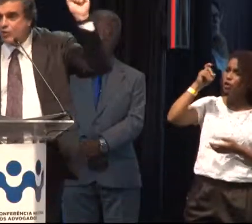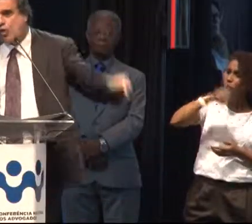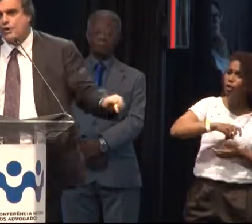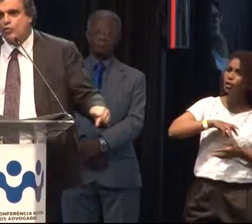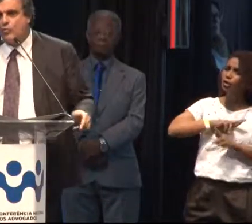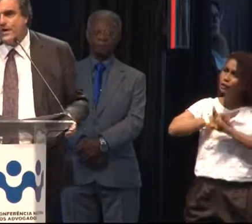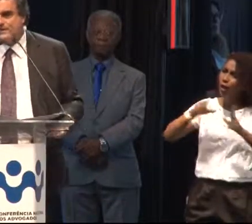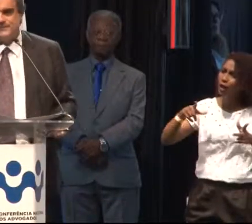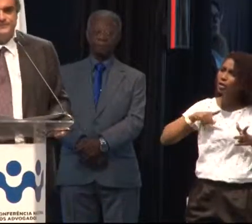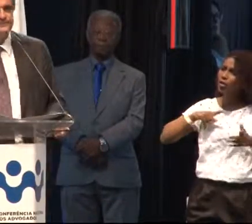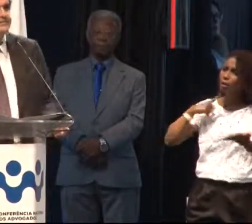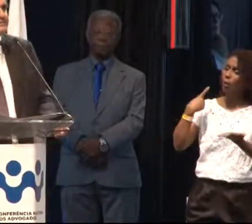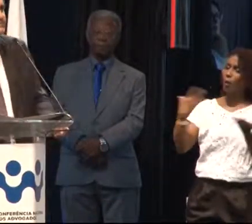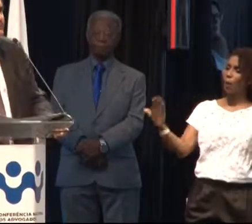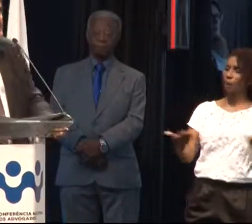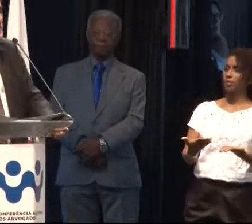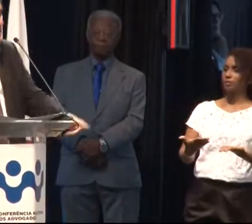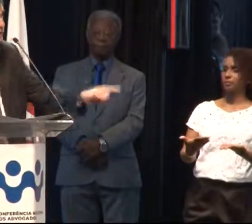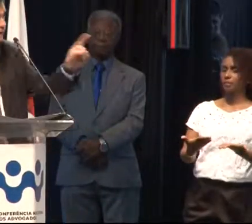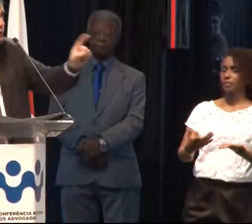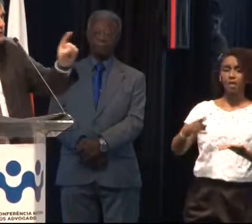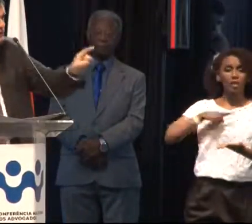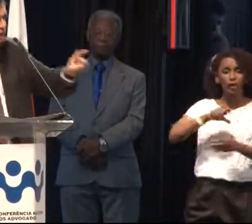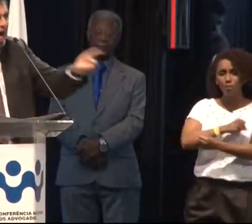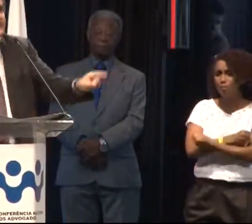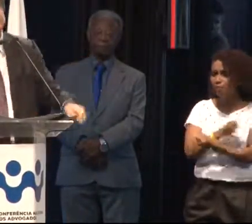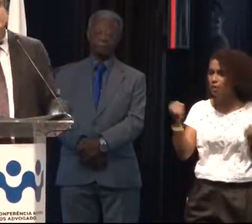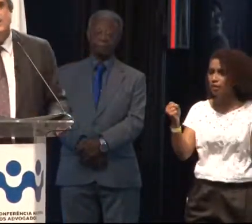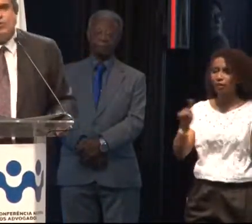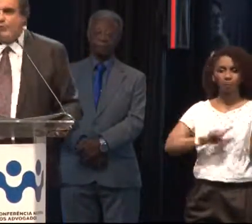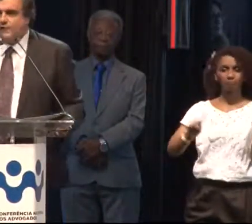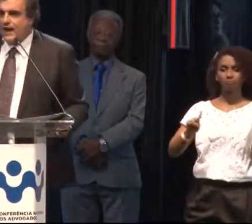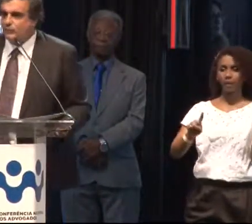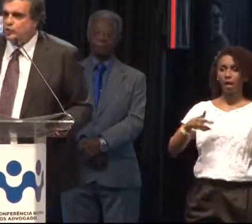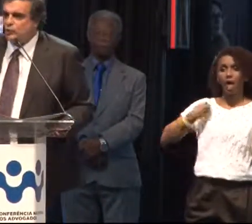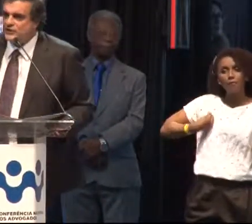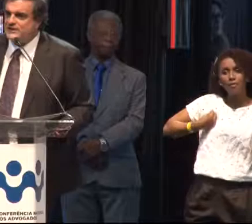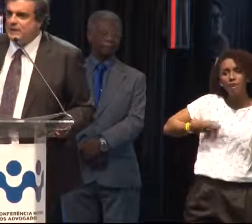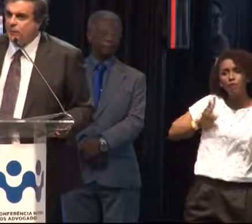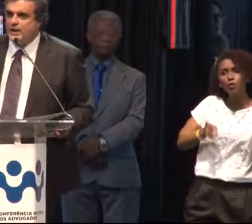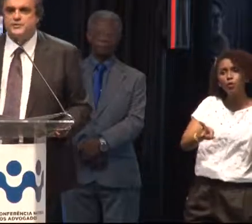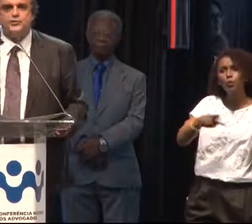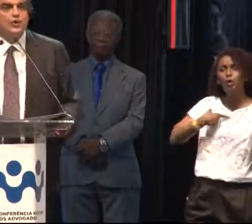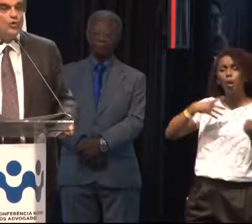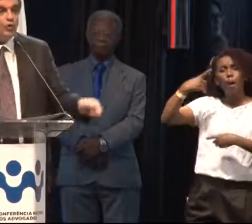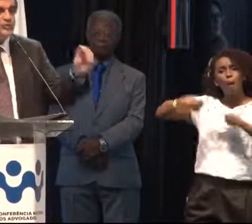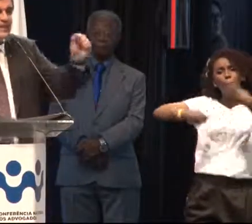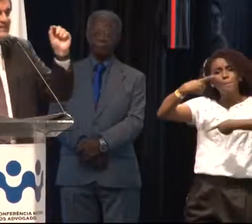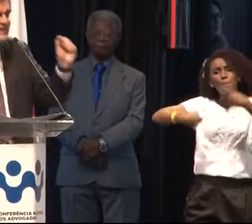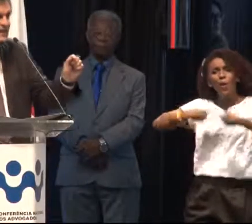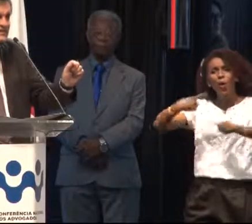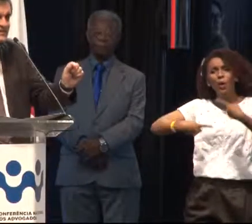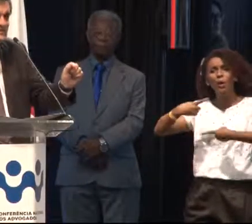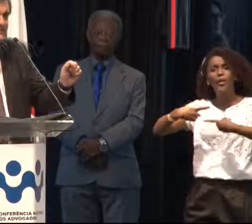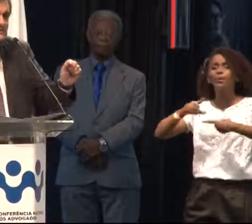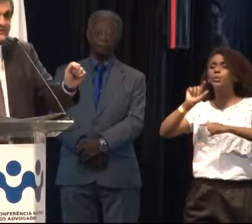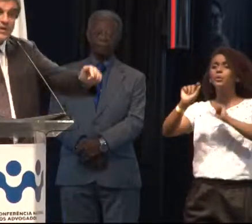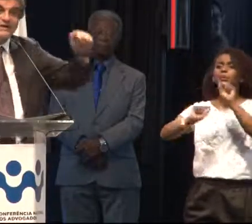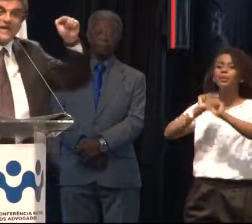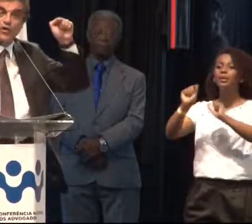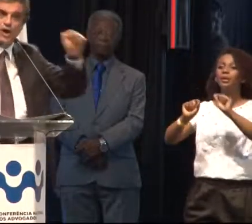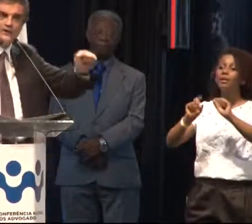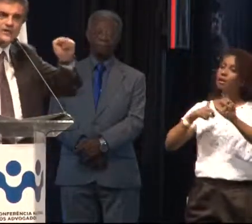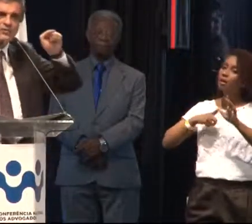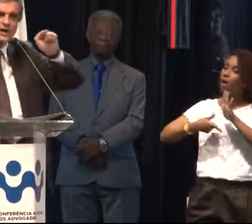político anacrônico como esse. Não é possível mais convivermos com um sistema político cujos alicerces